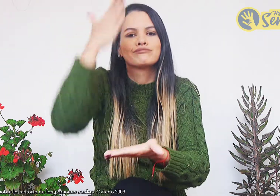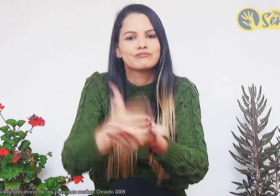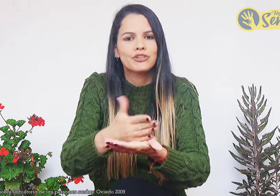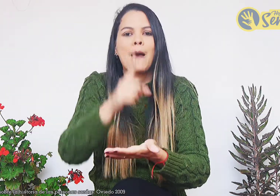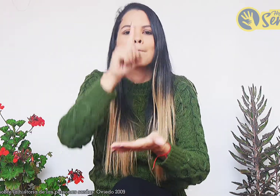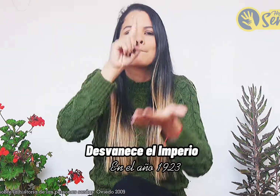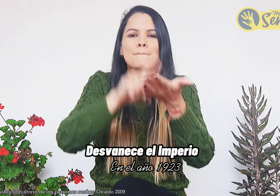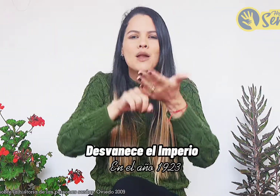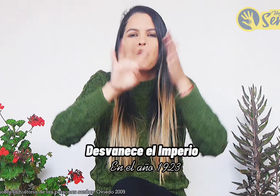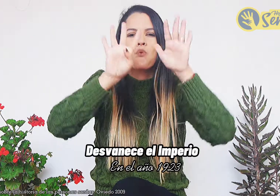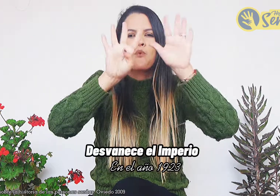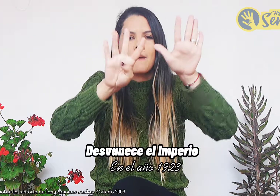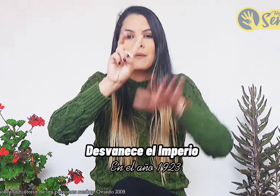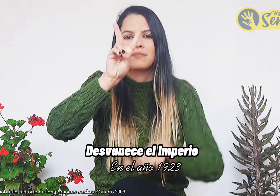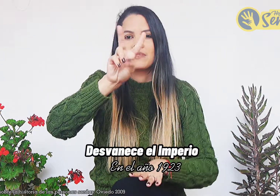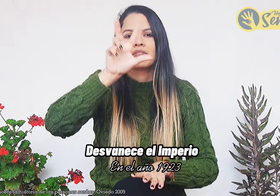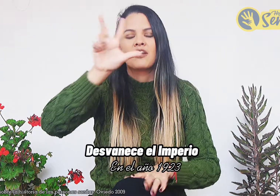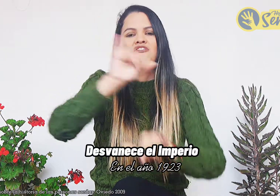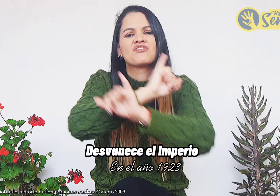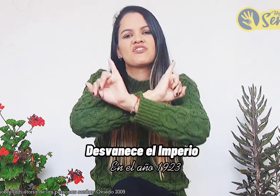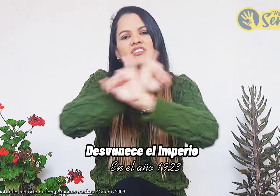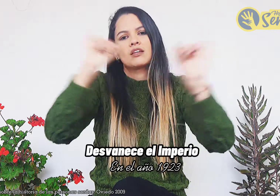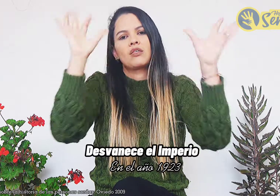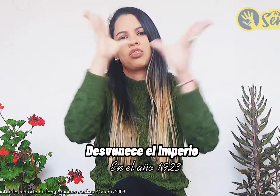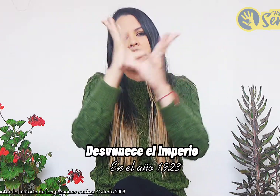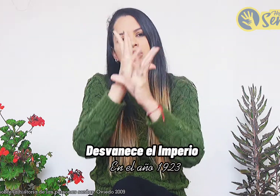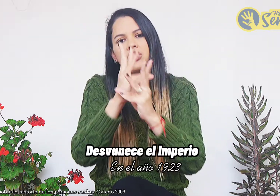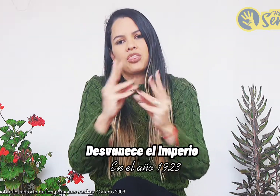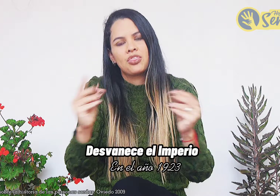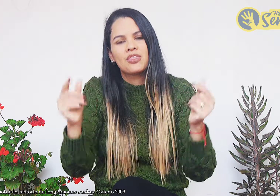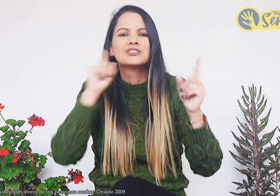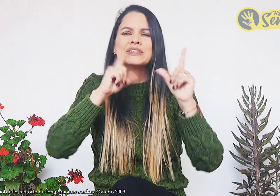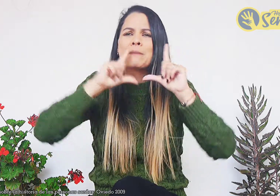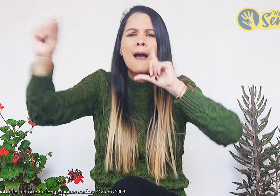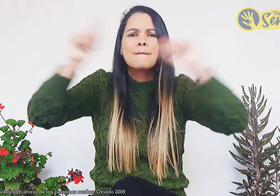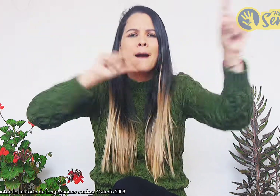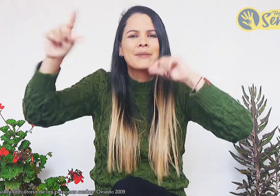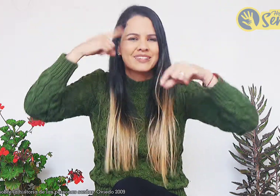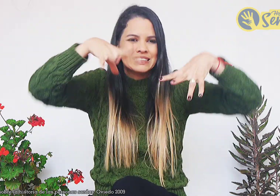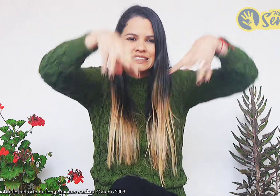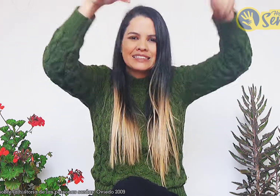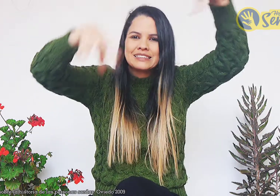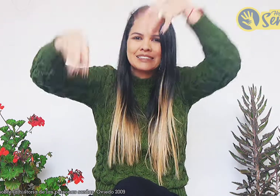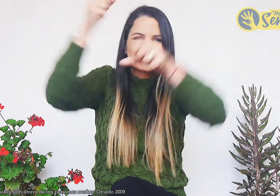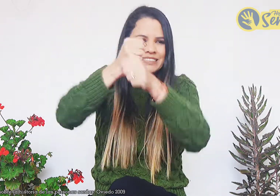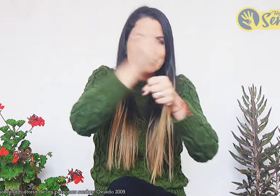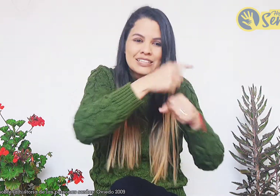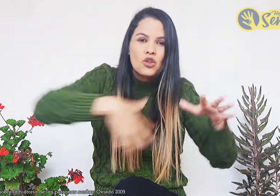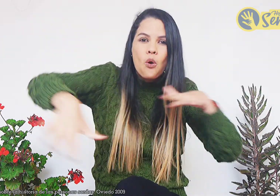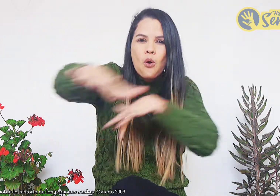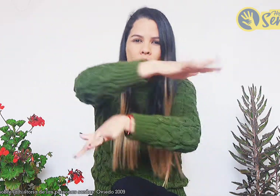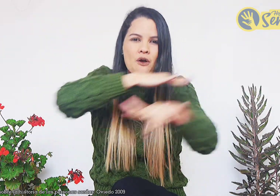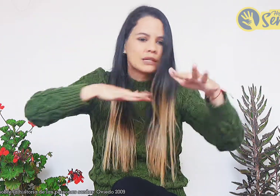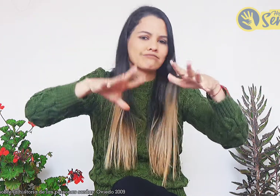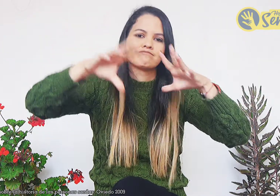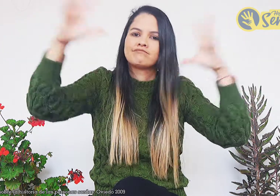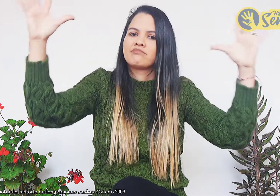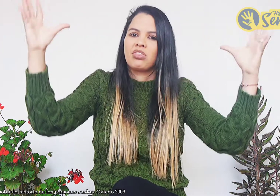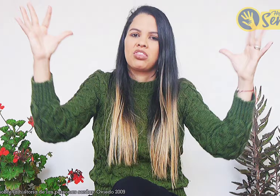hasta 1923, año en el que el Imperio Otomano empezó a desvanecerse. Muchos sordos abandonaron la ciudad